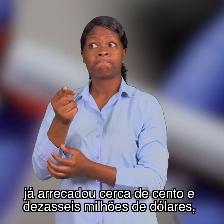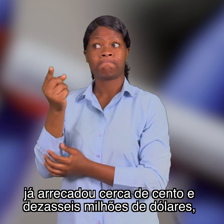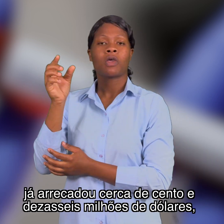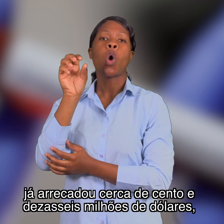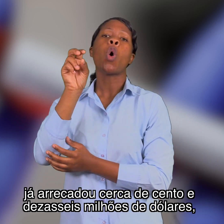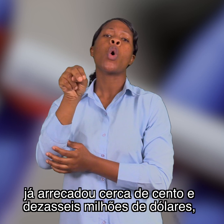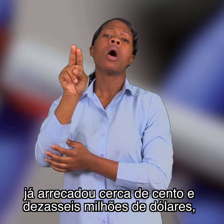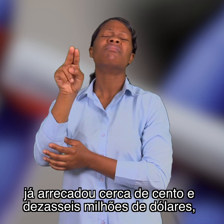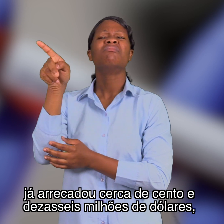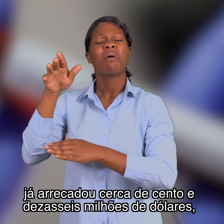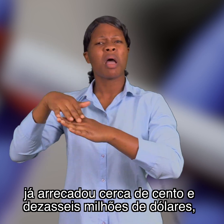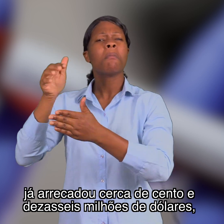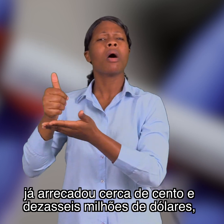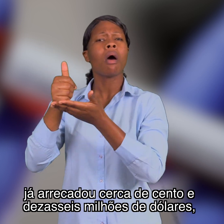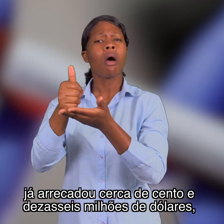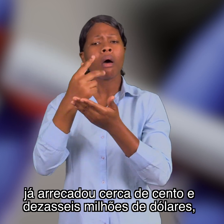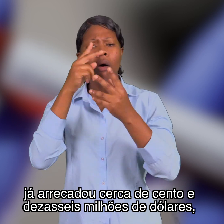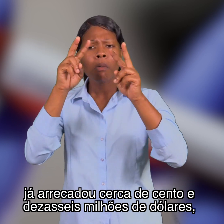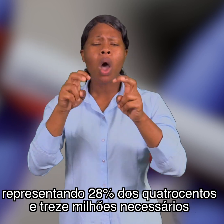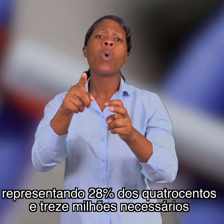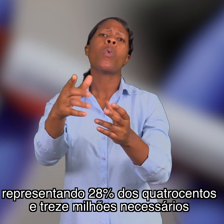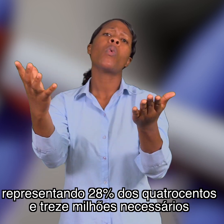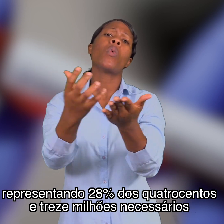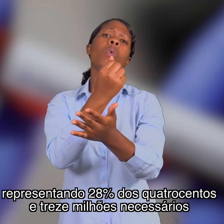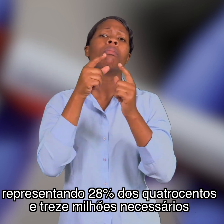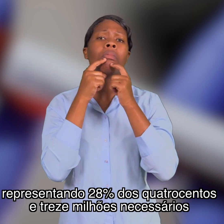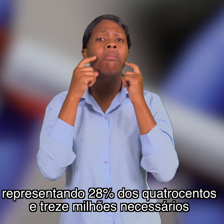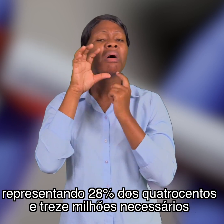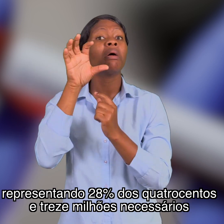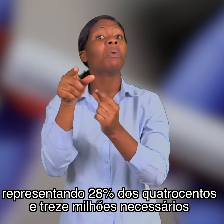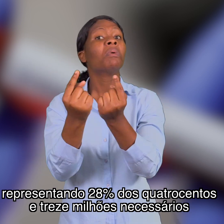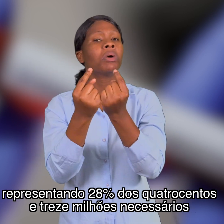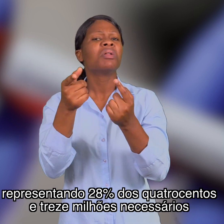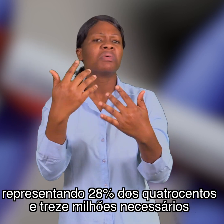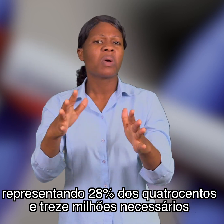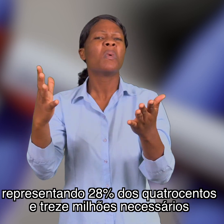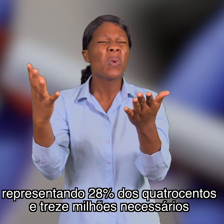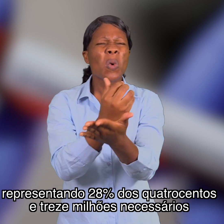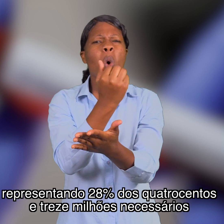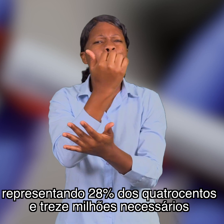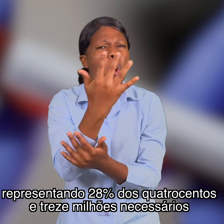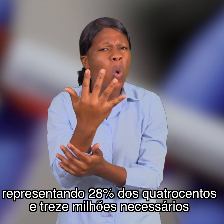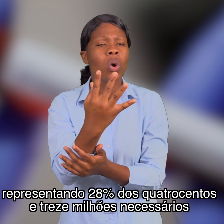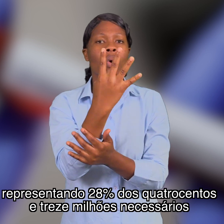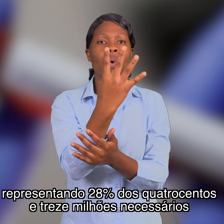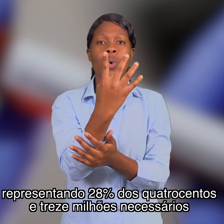116 milhões de dólares, representando 28% dos 413 milhões